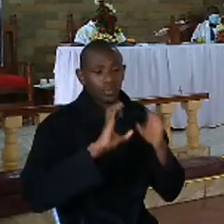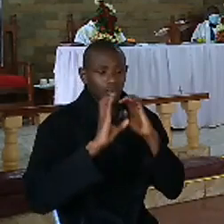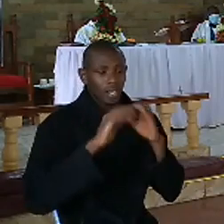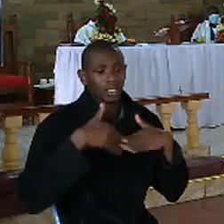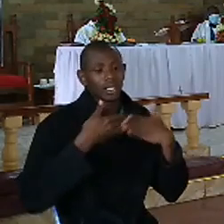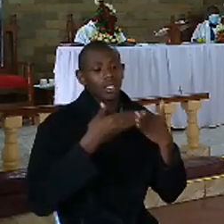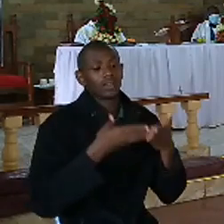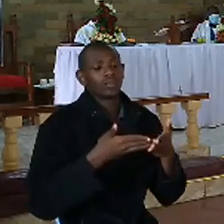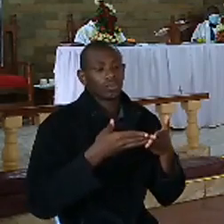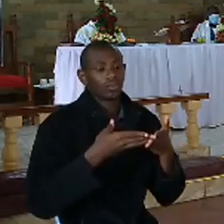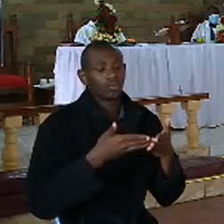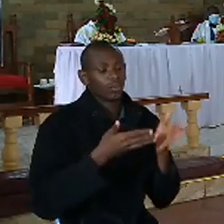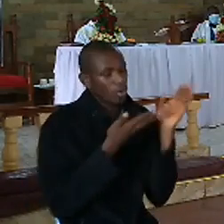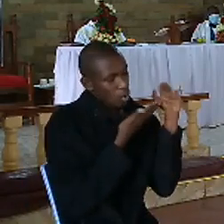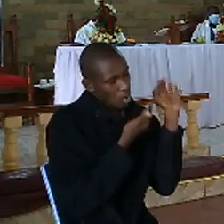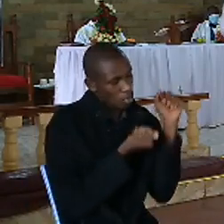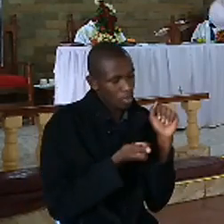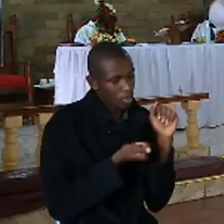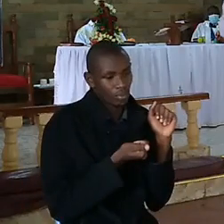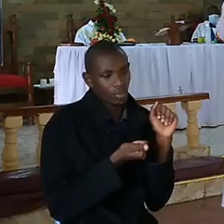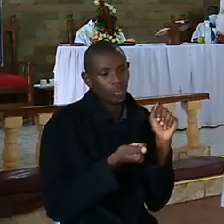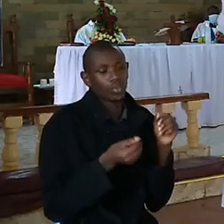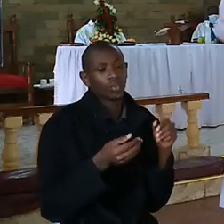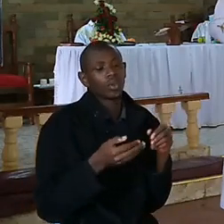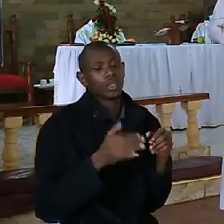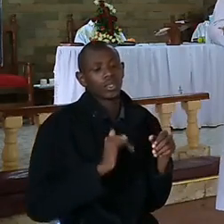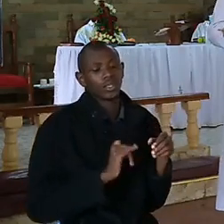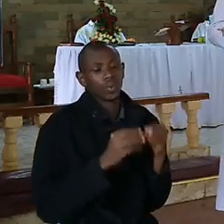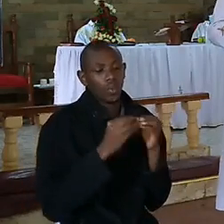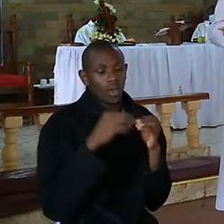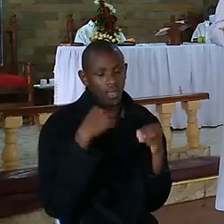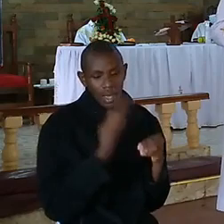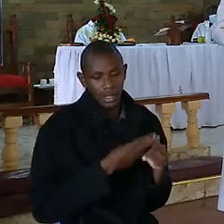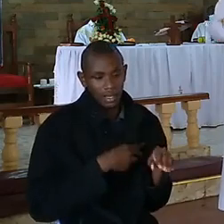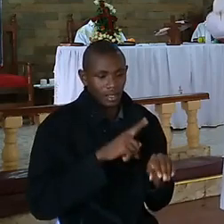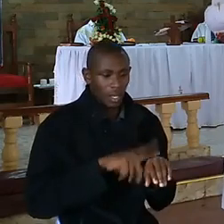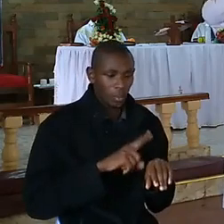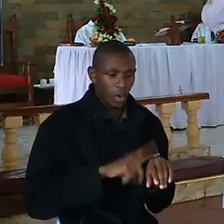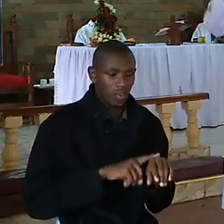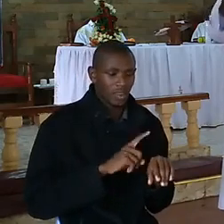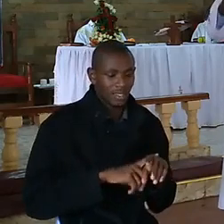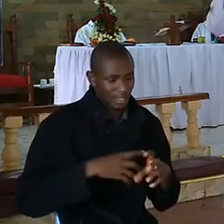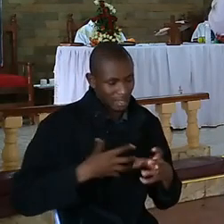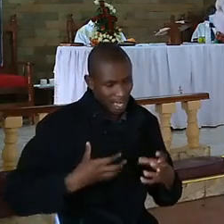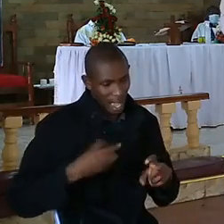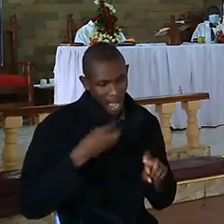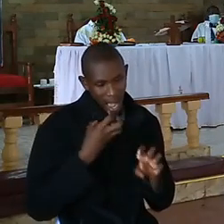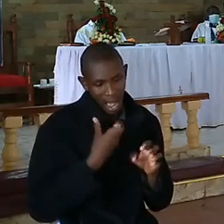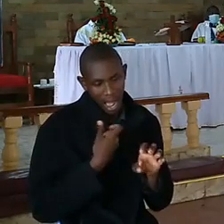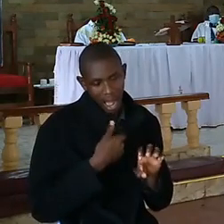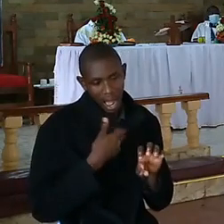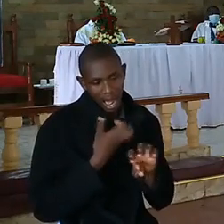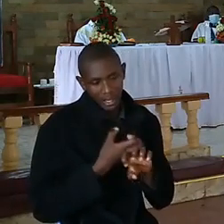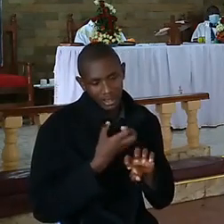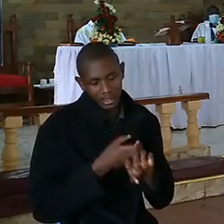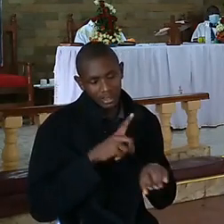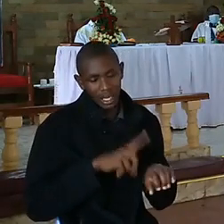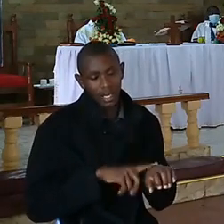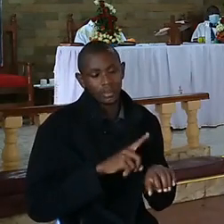umiriru wa gukorwo ati ari o hamwe na ithui ona hindi iria maundu megutulituhira ona hindi iria twageria kunyitithania